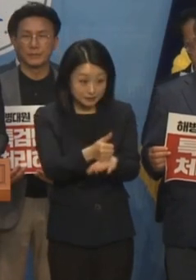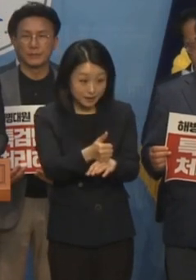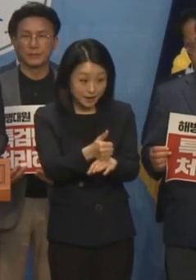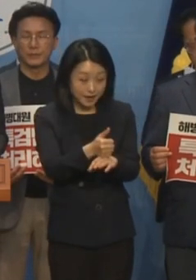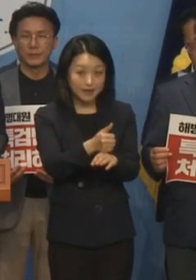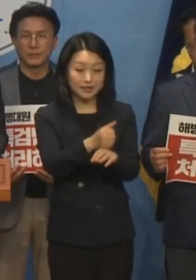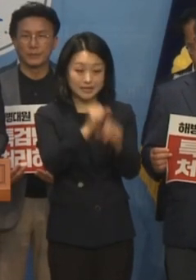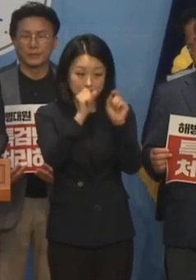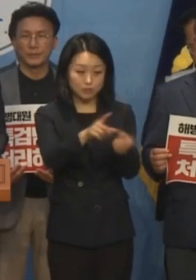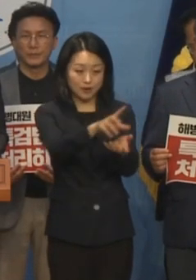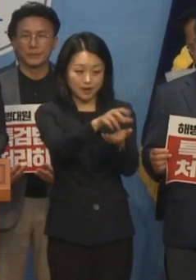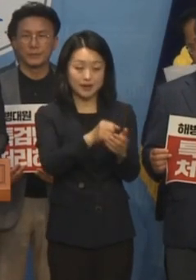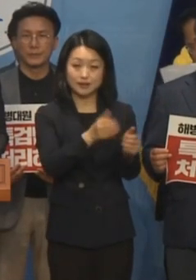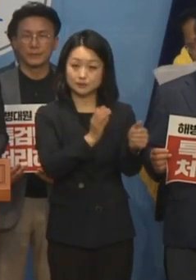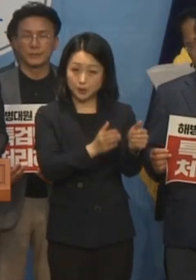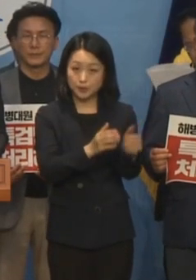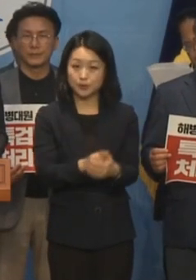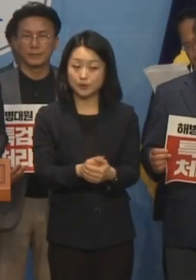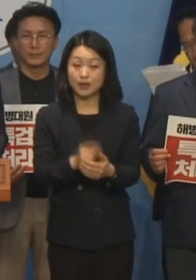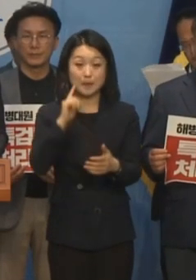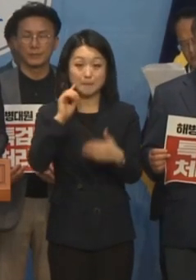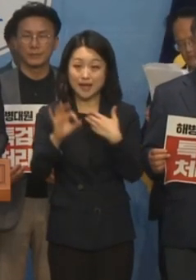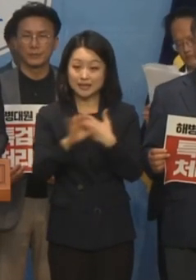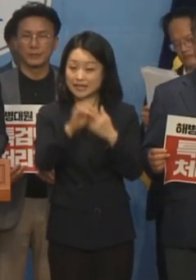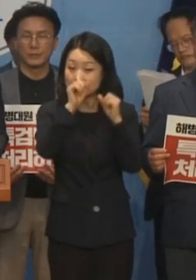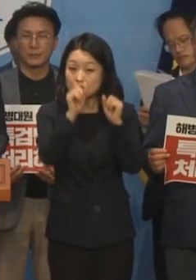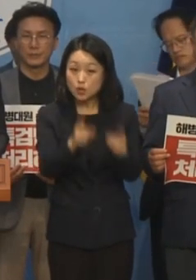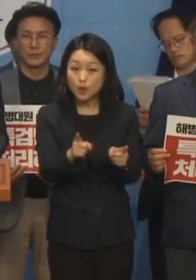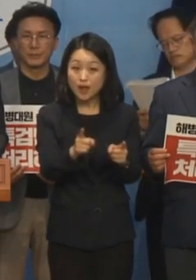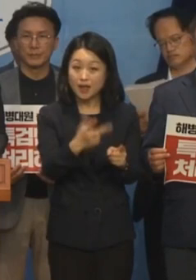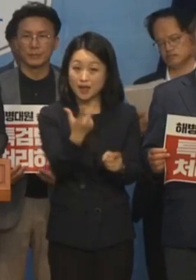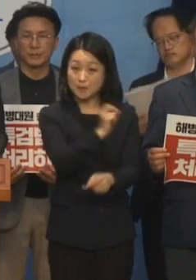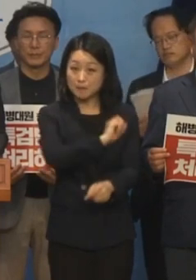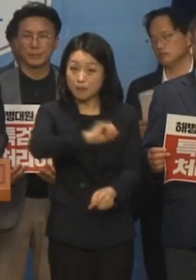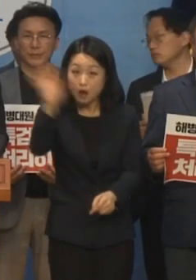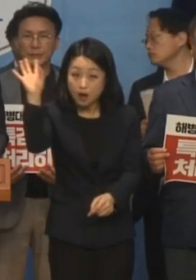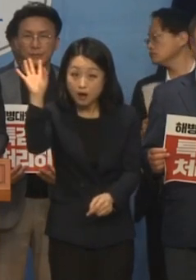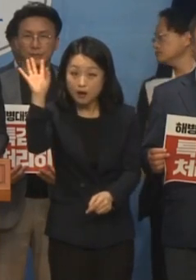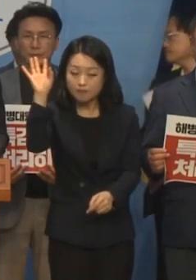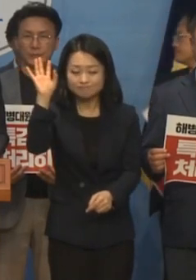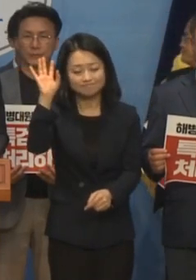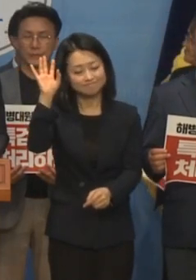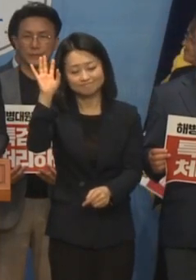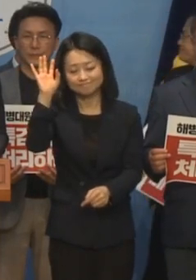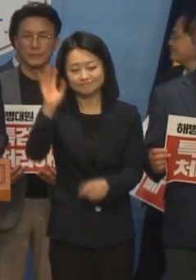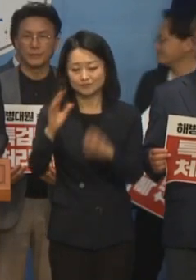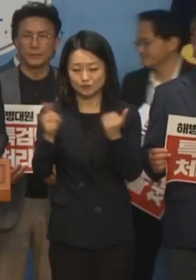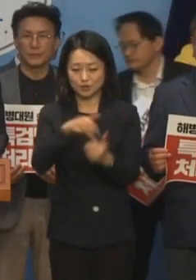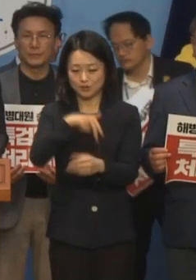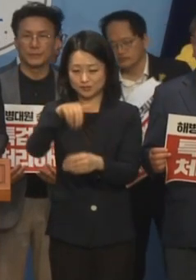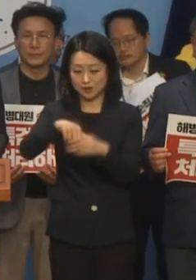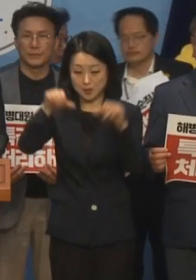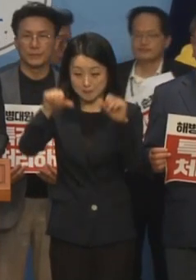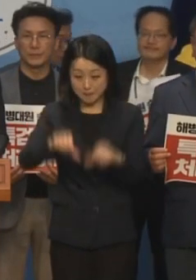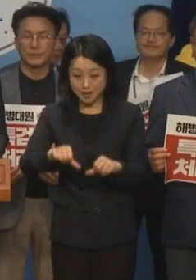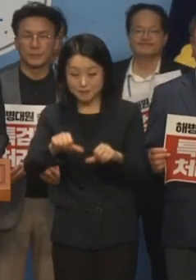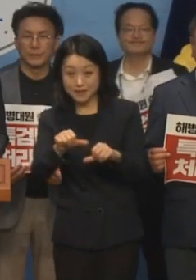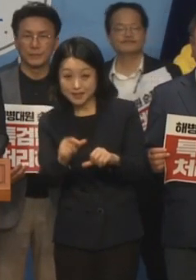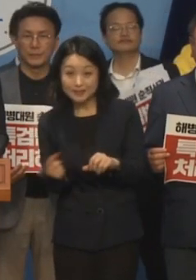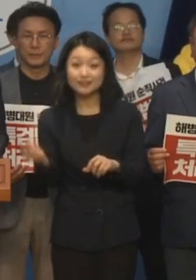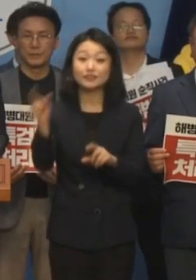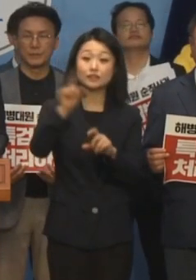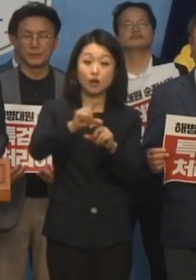기회입니다. 만일 이 기회를 차버린다면 총선 패배가 아니라 더 큰